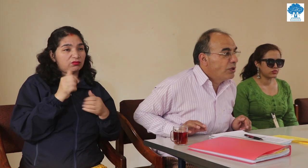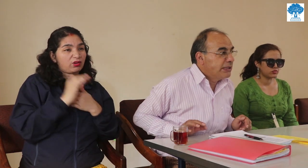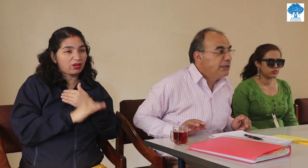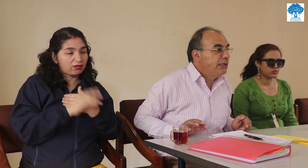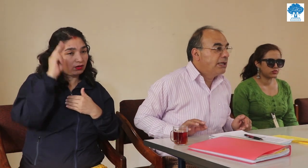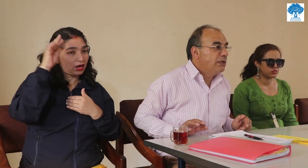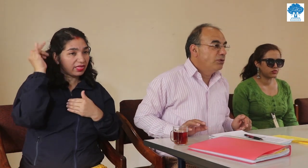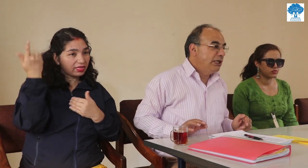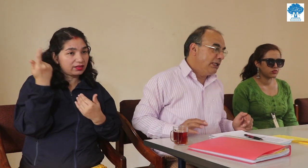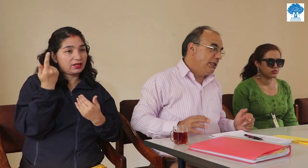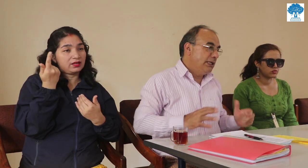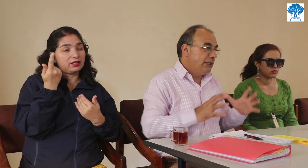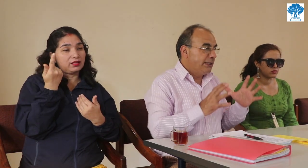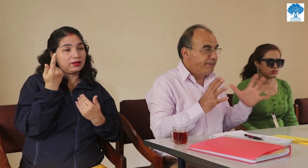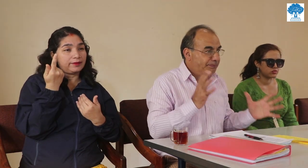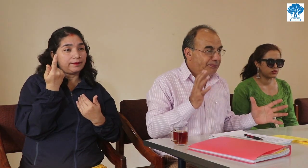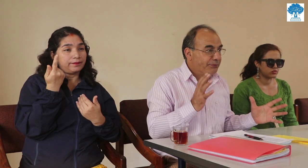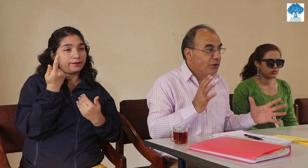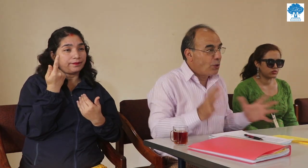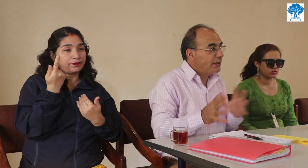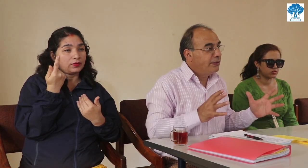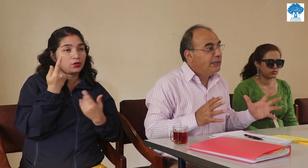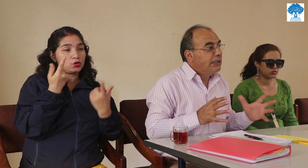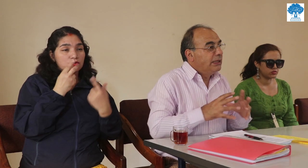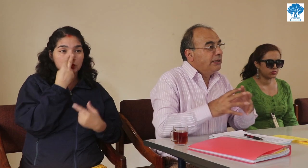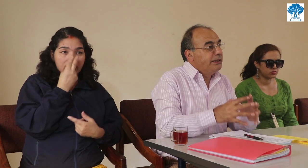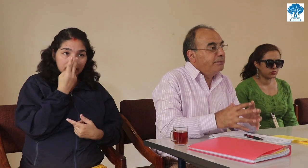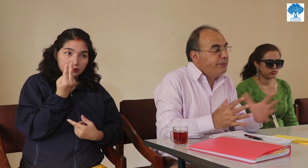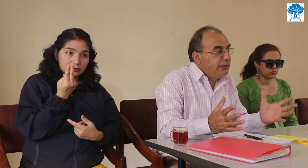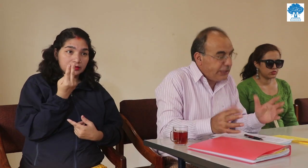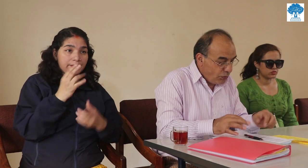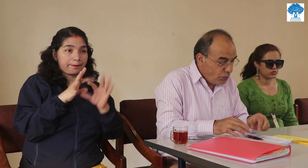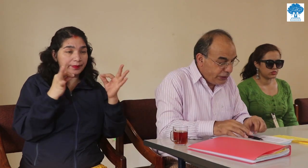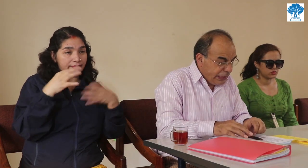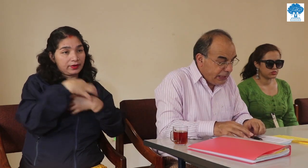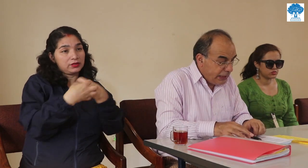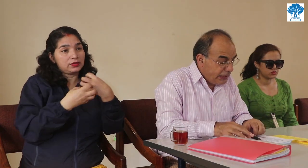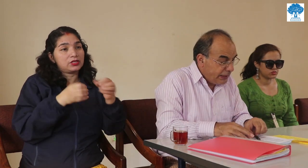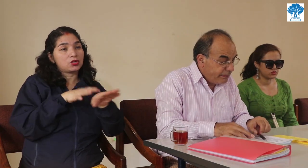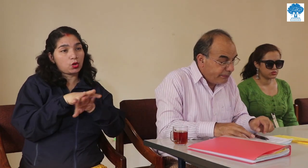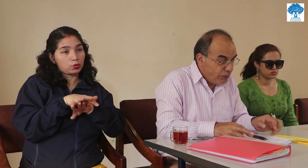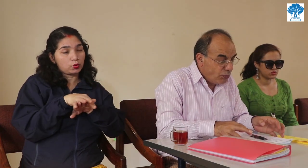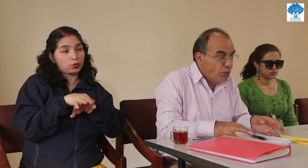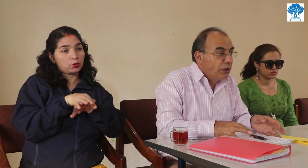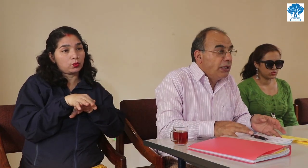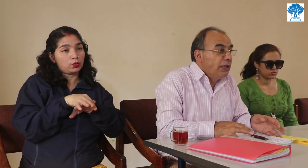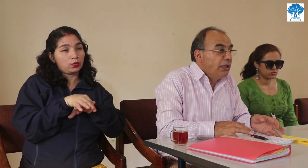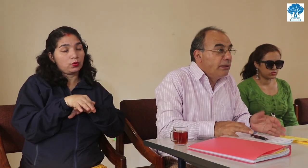खालको राजनीति, एक खालको चाहिँ स्वार्थ, विभिन्न देशहरूको चाहिँ